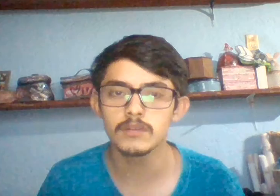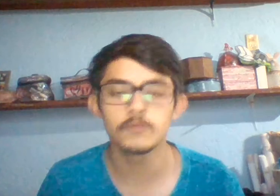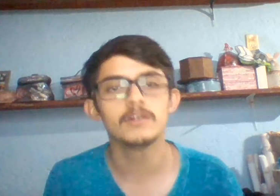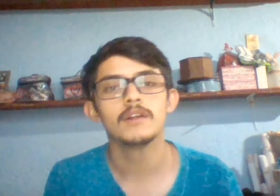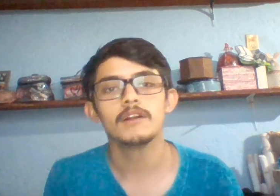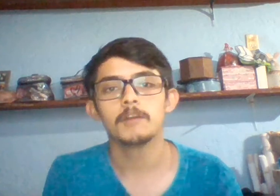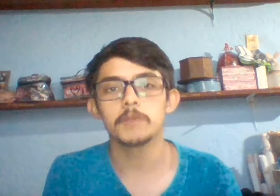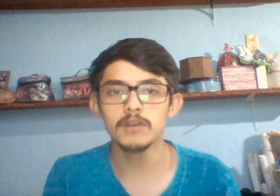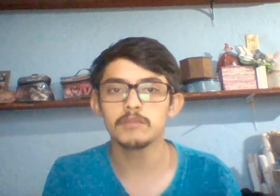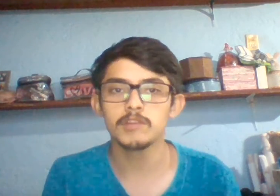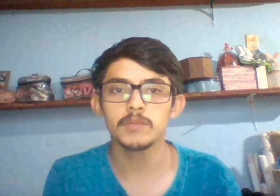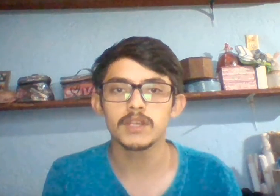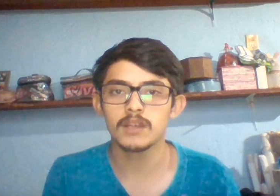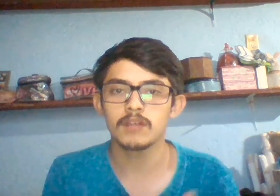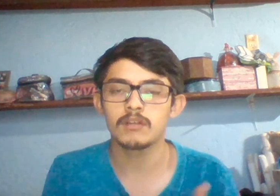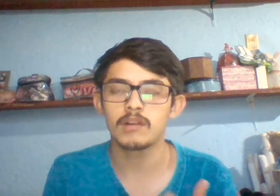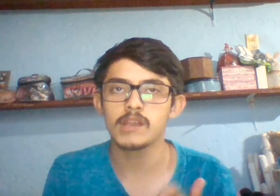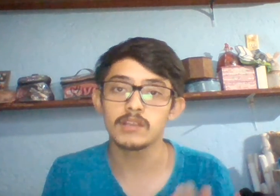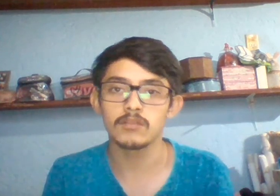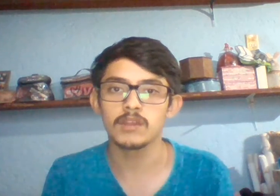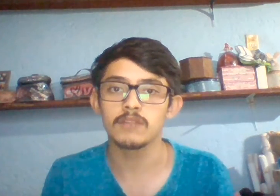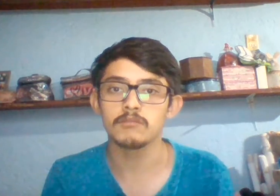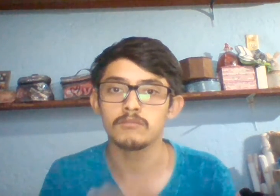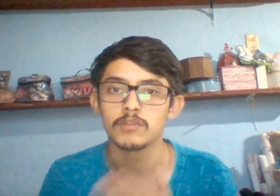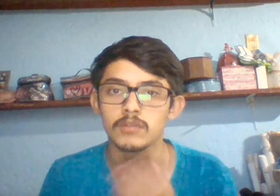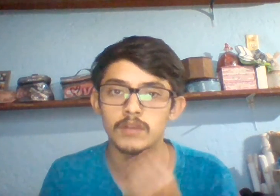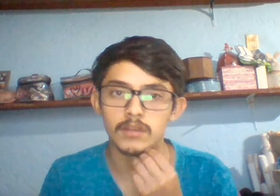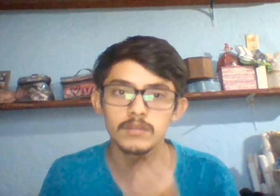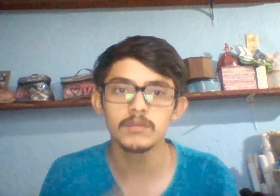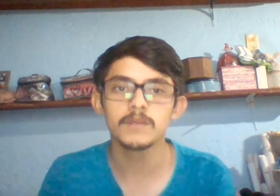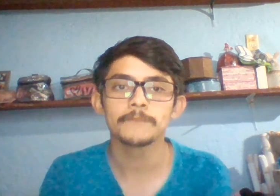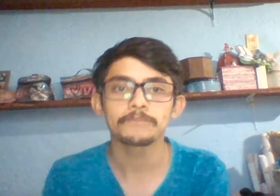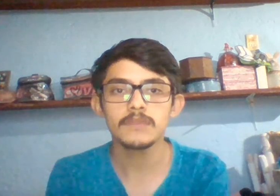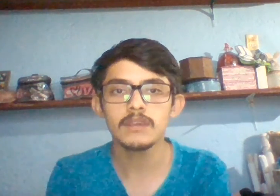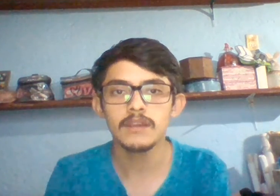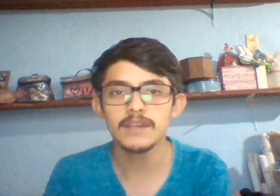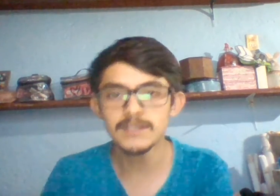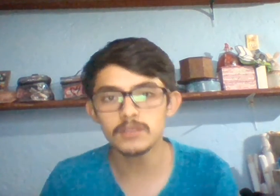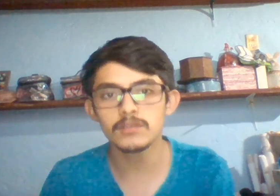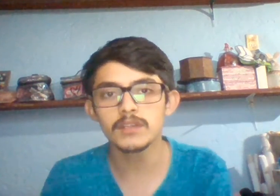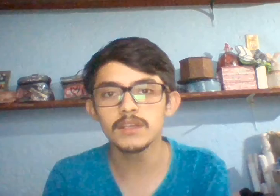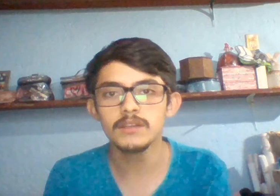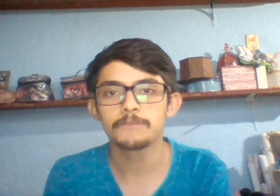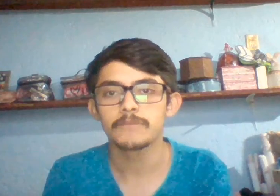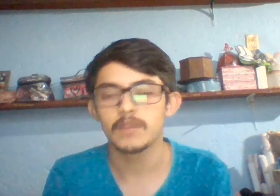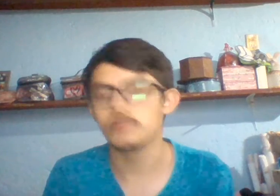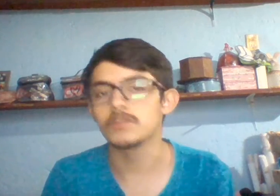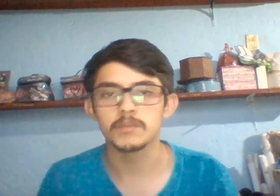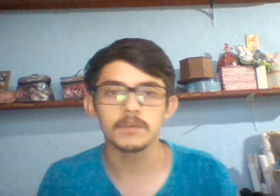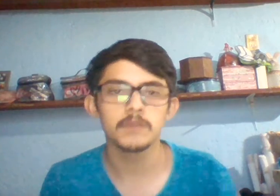Bueno, primero le voy a explicar qué es el torque de un motor reductor. Bueno, este torque, bueno, como sabemos,